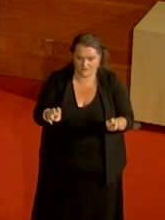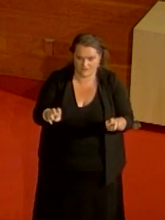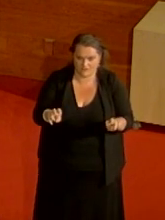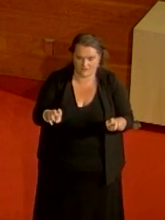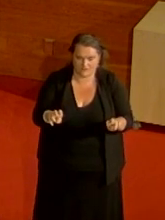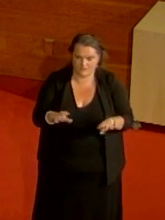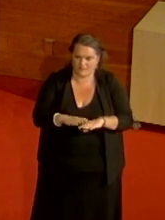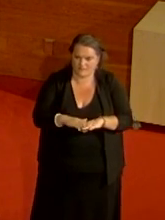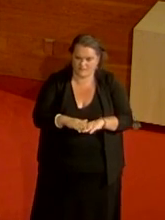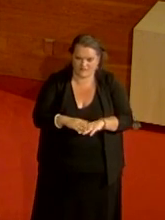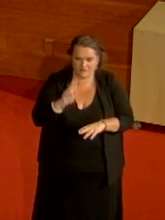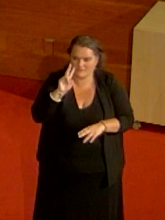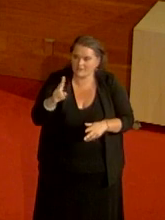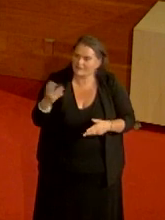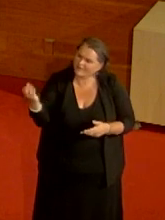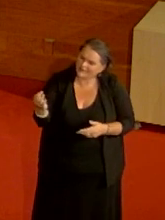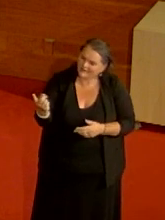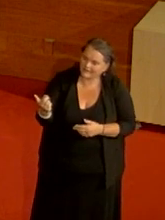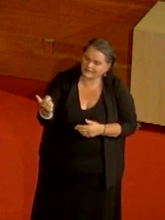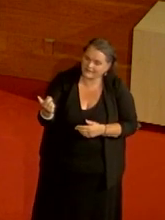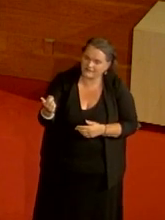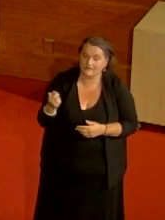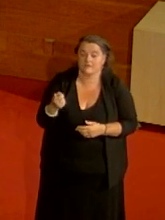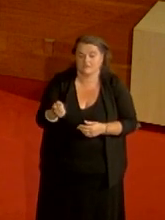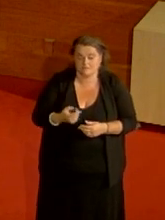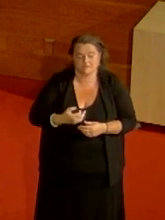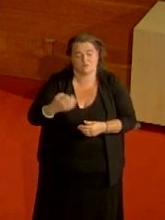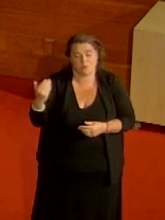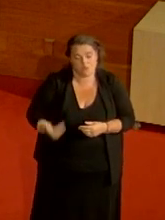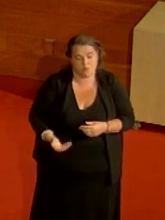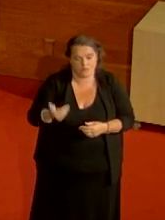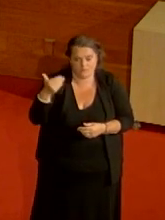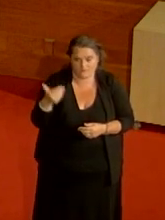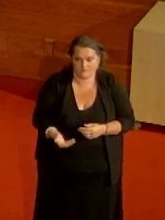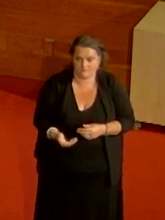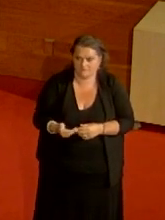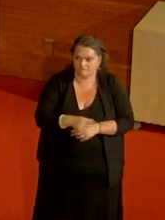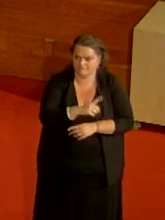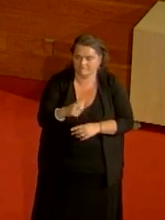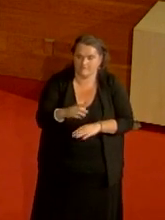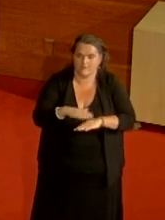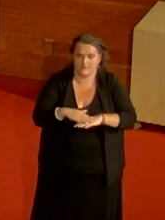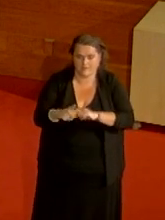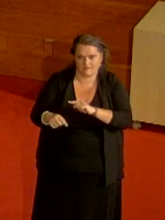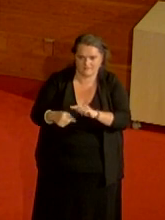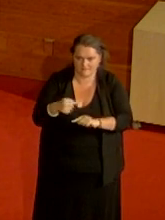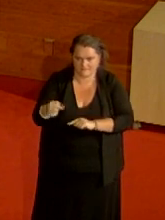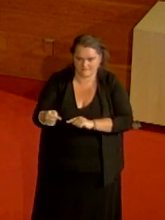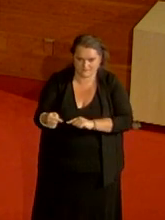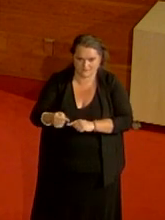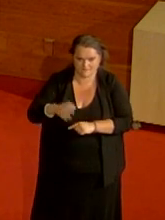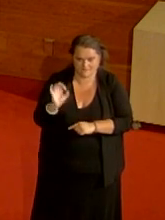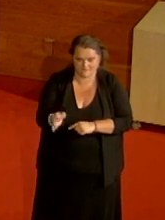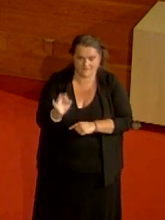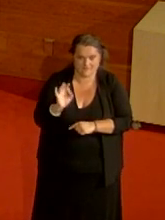de qué estamos viendo eh es más necesaria que nunca para poder crear Marcos de verdad y